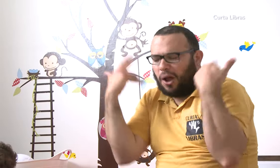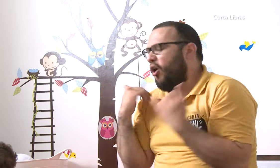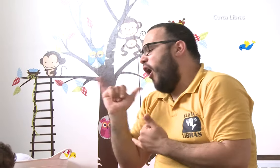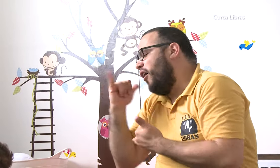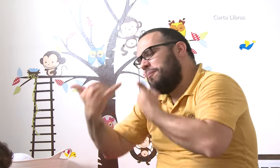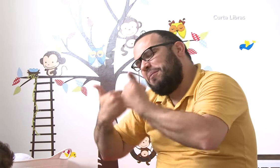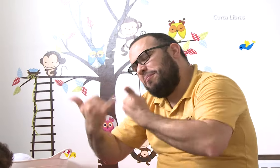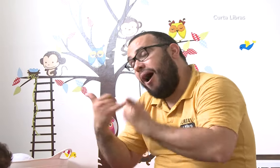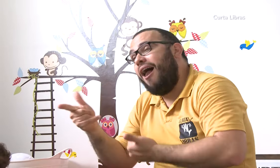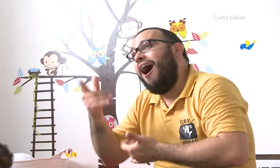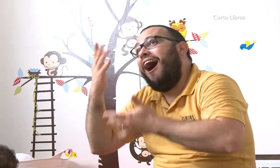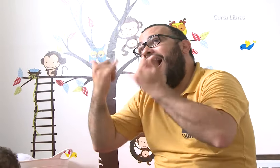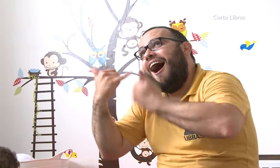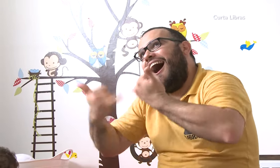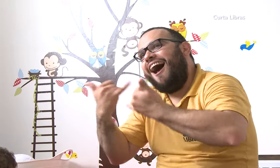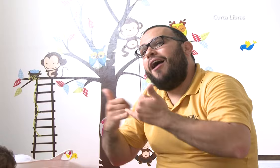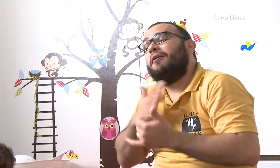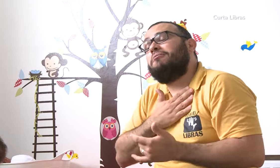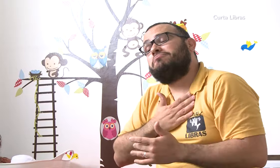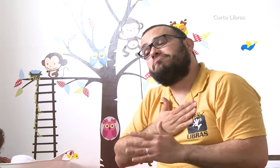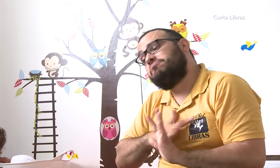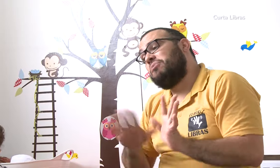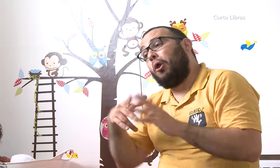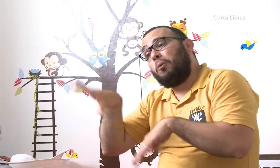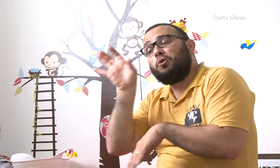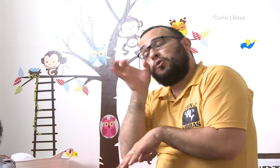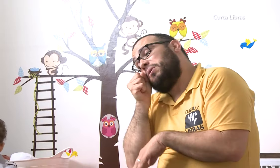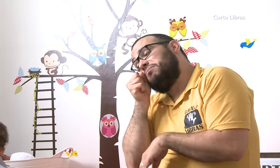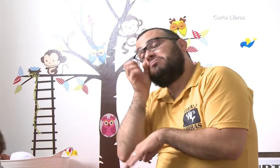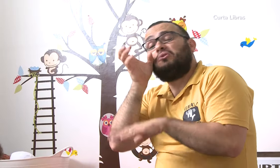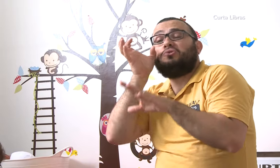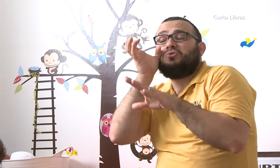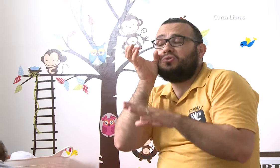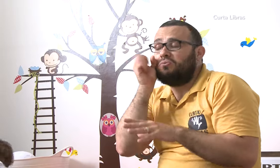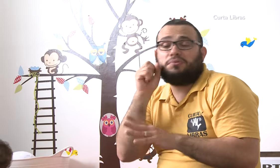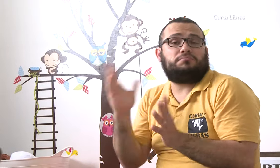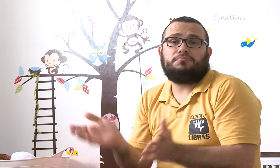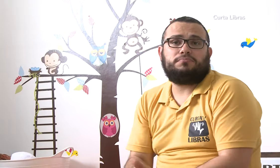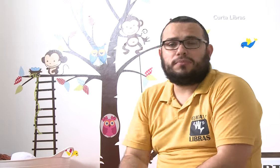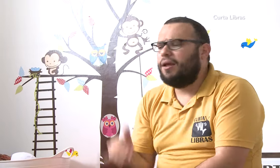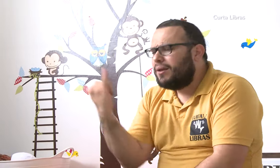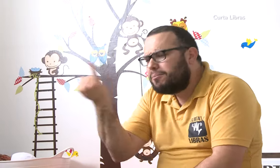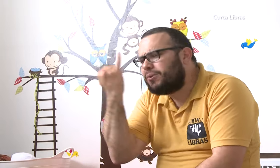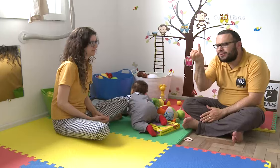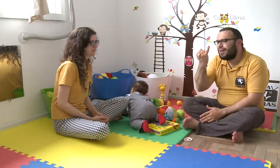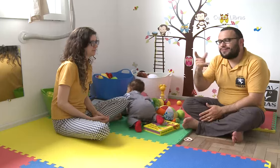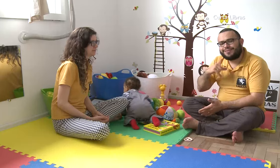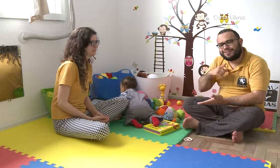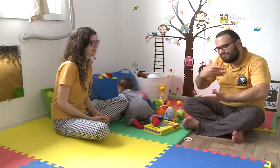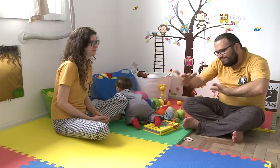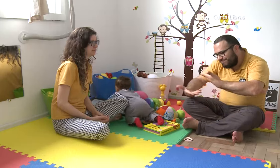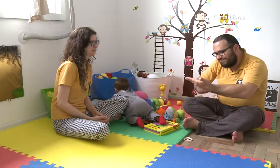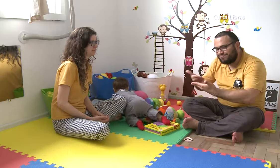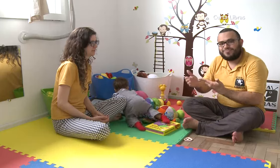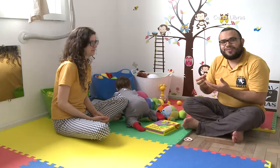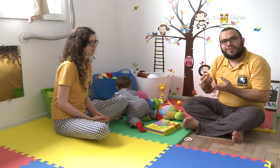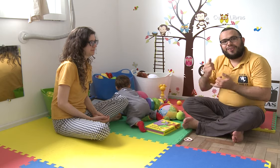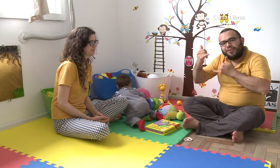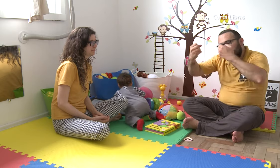histórias na hora do banho, na hora de brincar e na hora de dormir ela está tranquila. É muito importante essa interação, explicar o que está acontecendo e ela